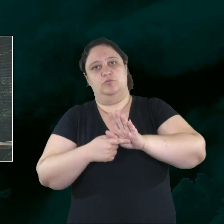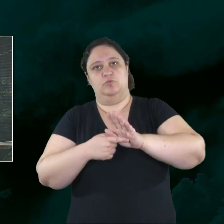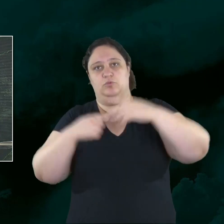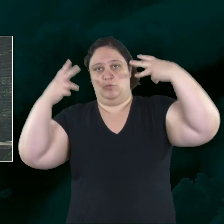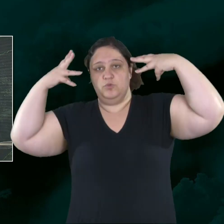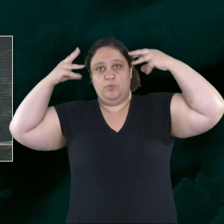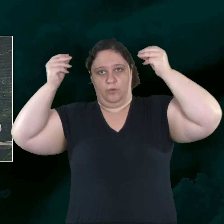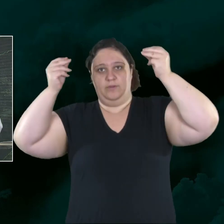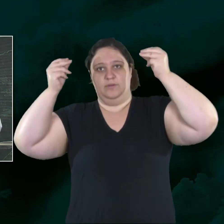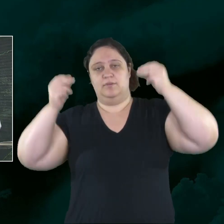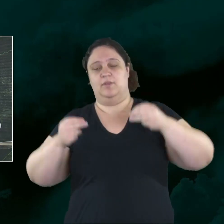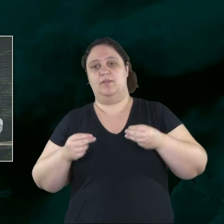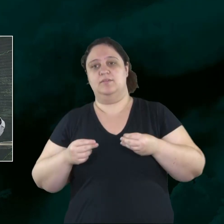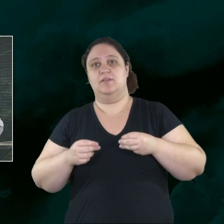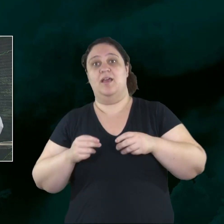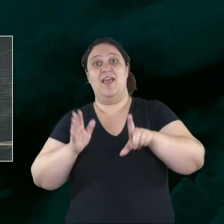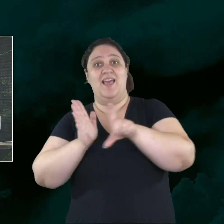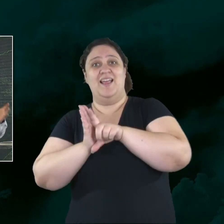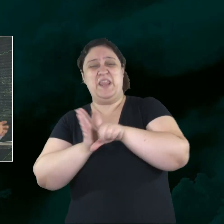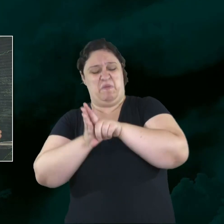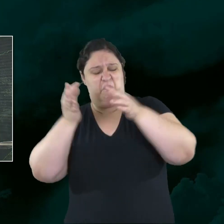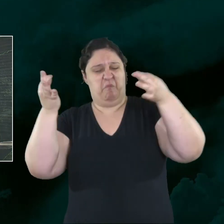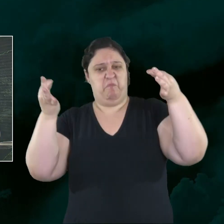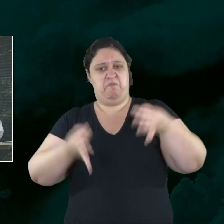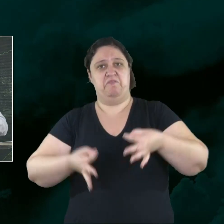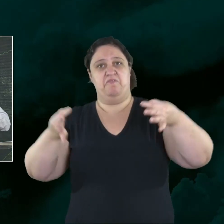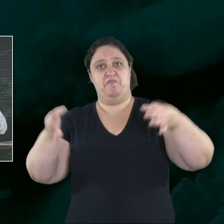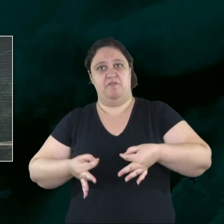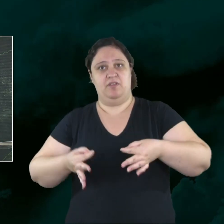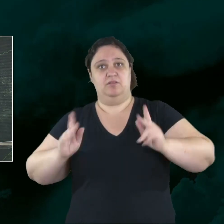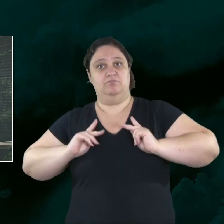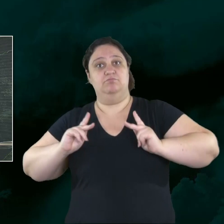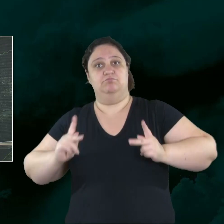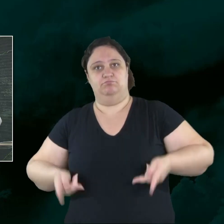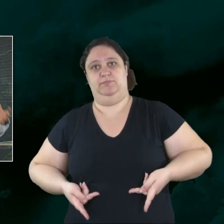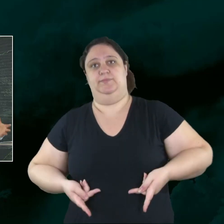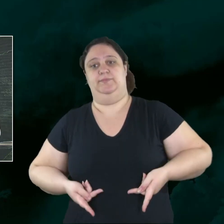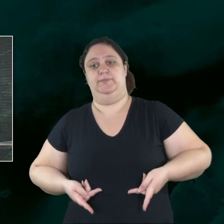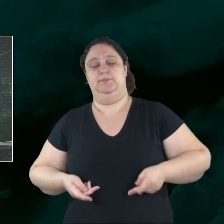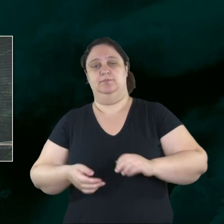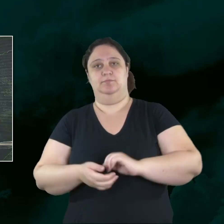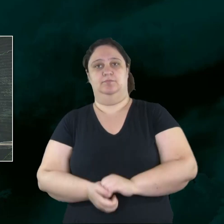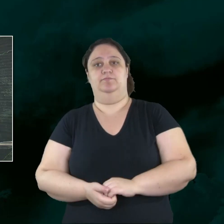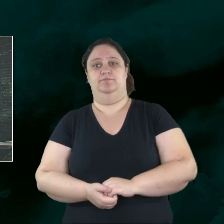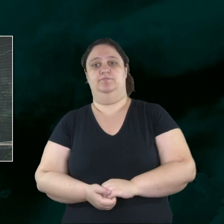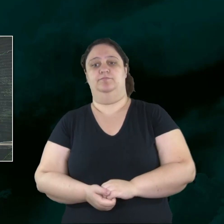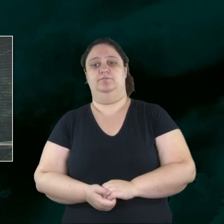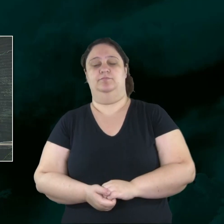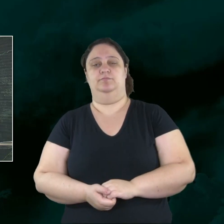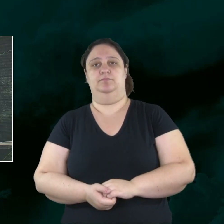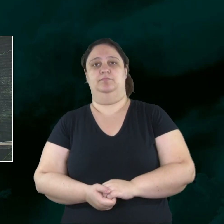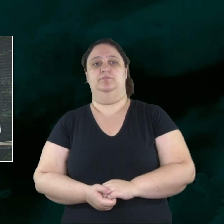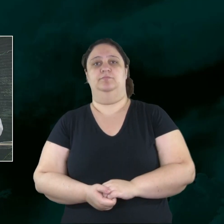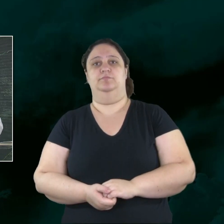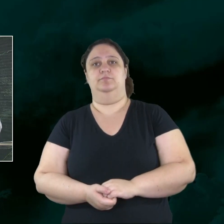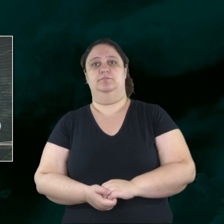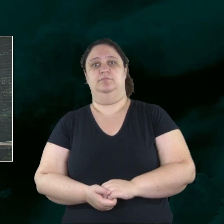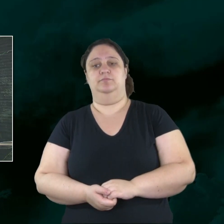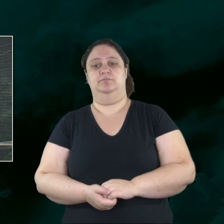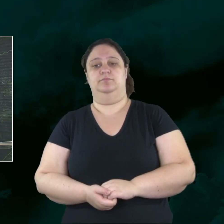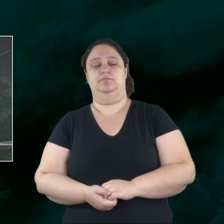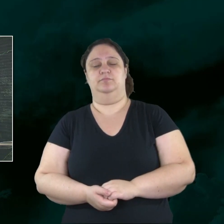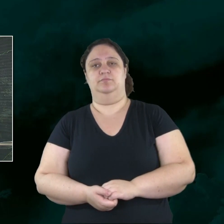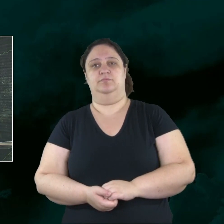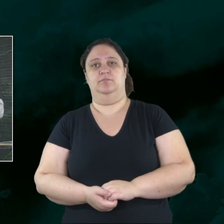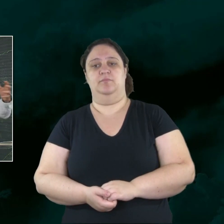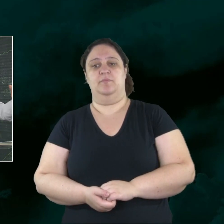judaica, irmãos, é a lei mais perfeita entre os homens. Eu digo a lei entre as nações. Entre